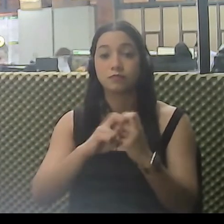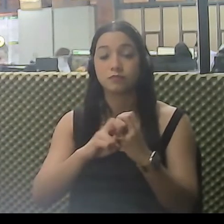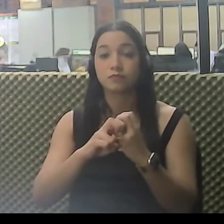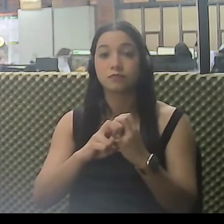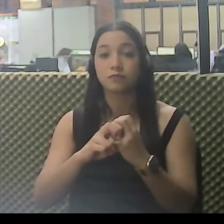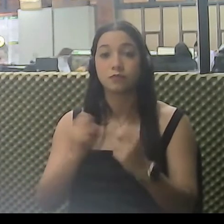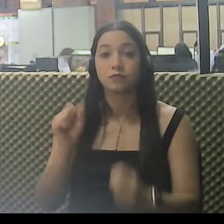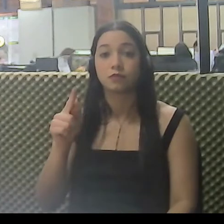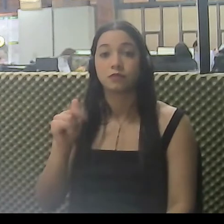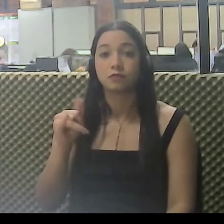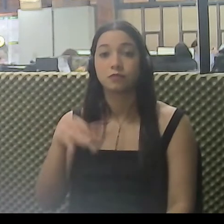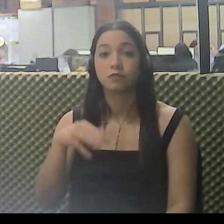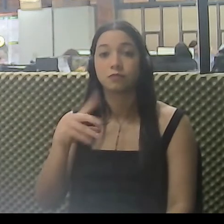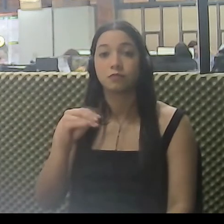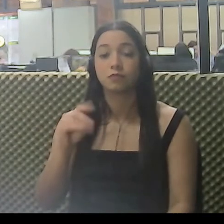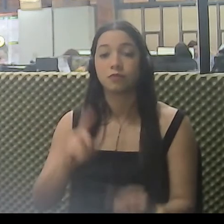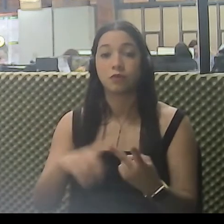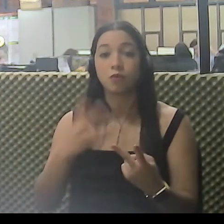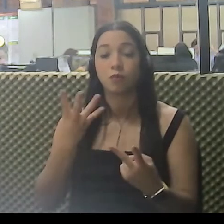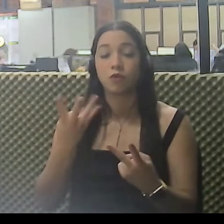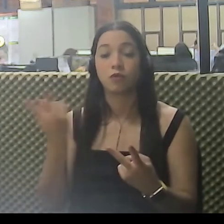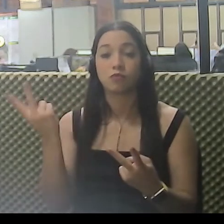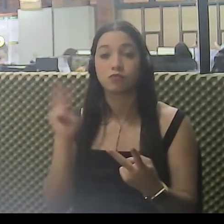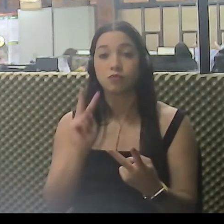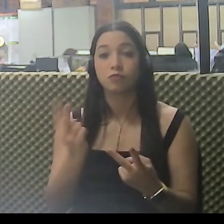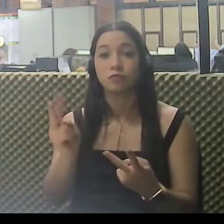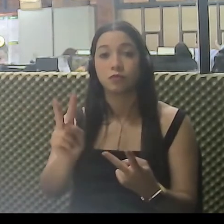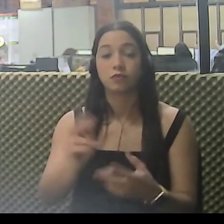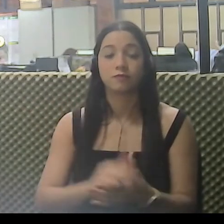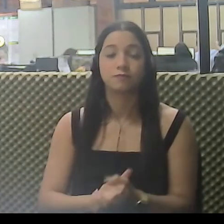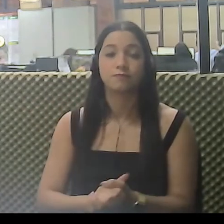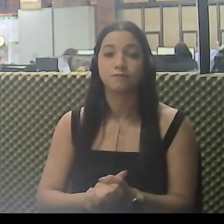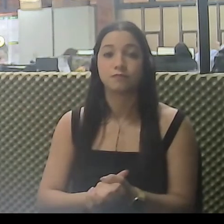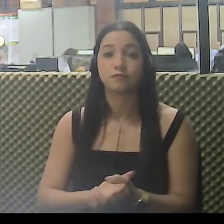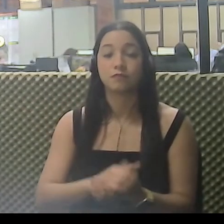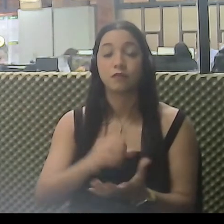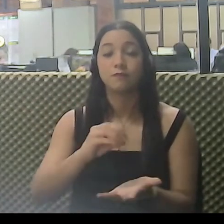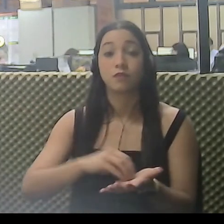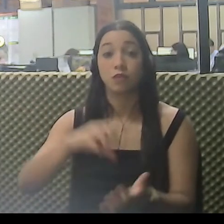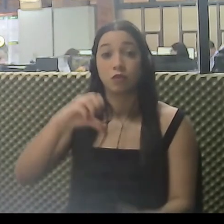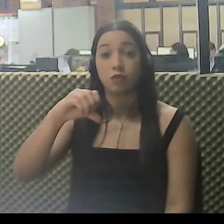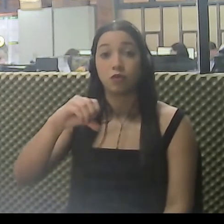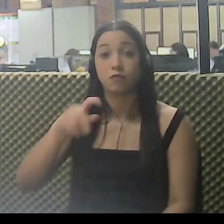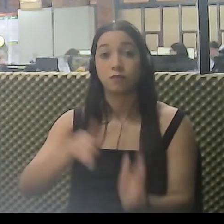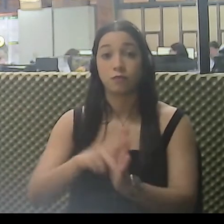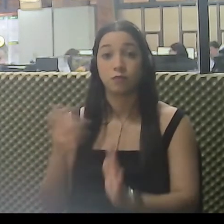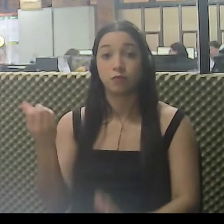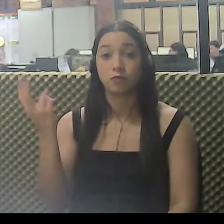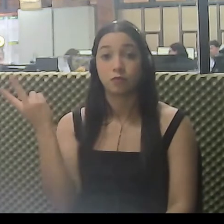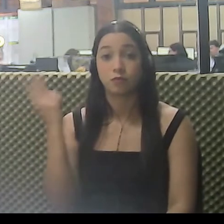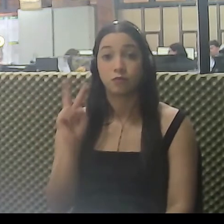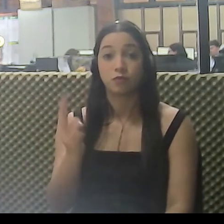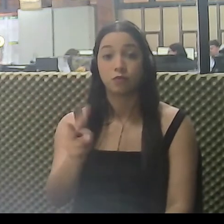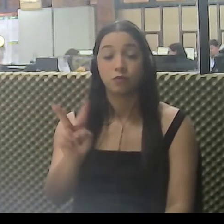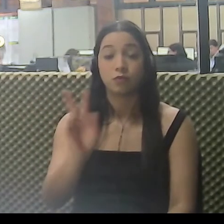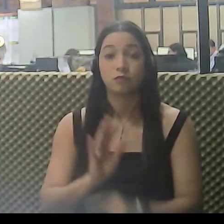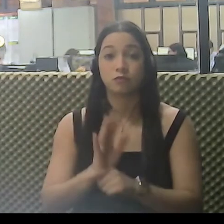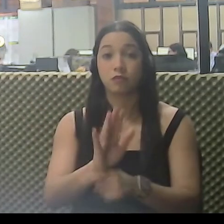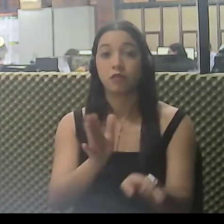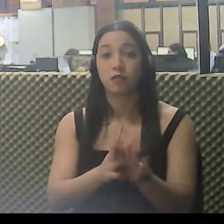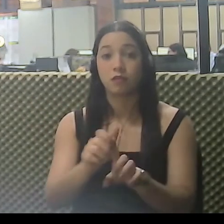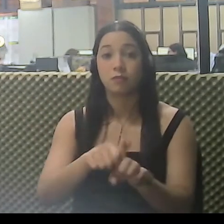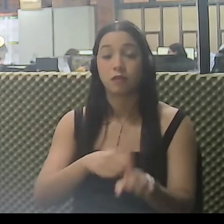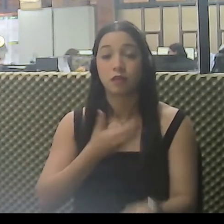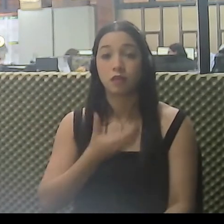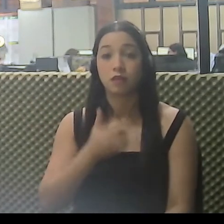Avenida Segismundo Pereira e 4 da João Naves de Ávila. As outras 9 estruturas da João Naves serão beneficiadas até